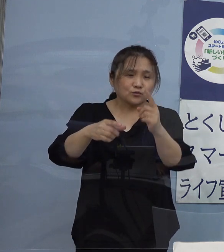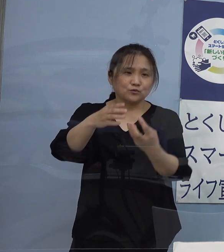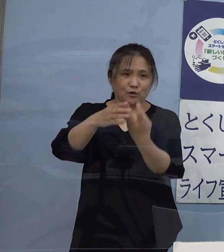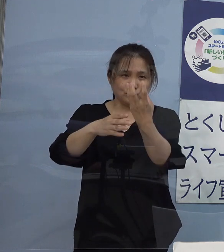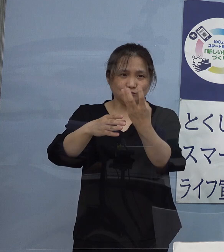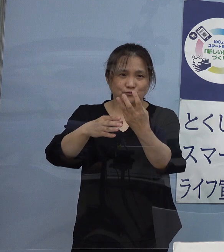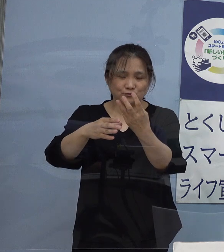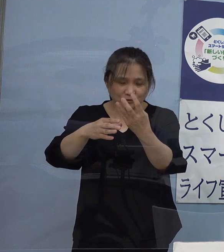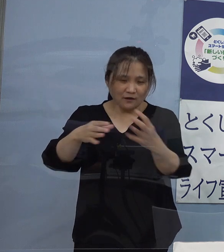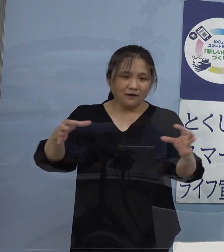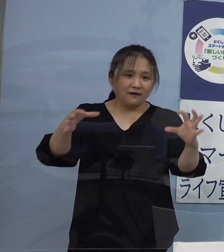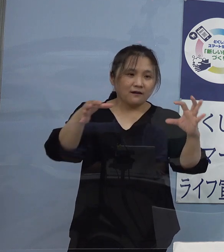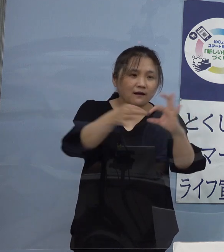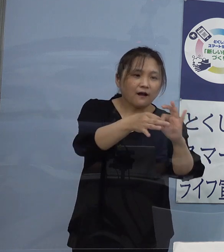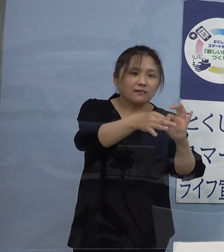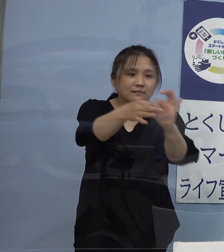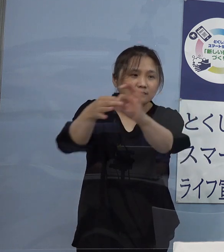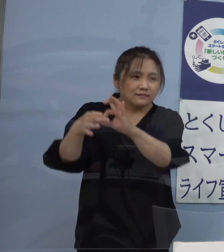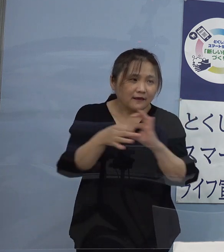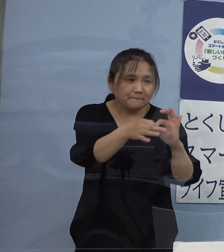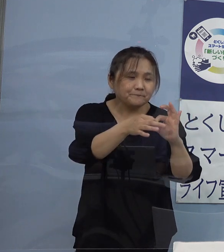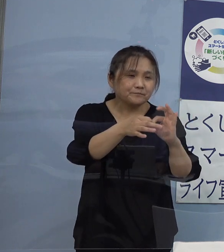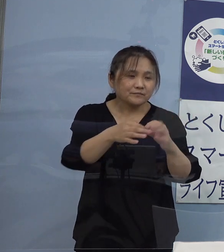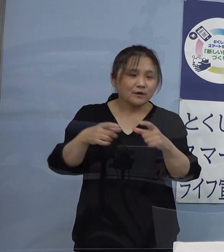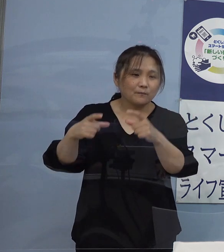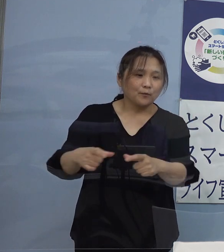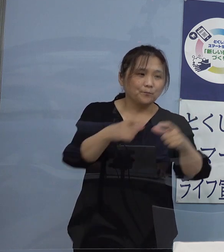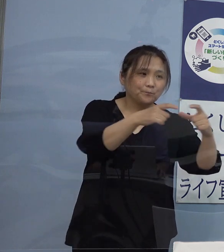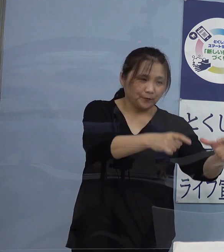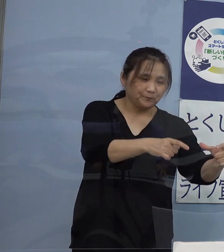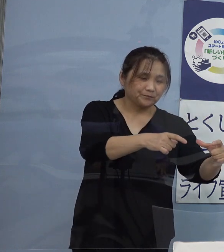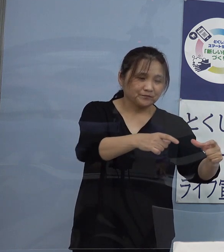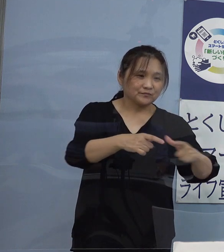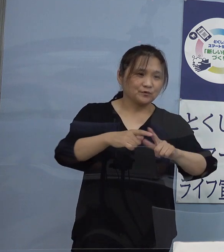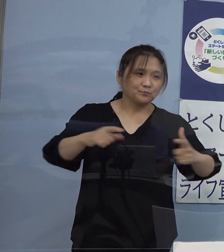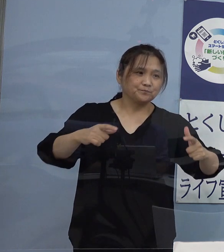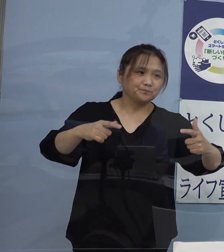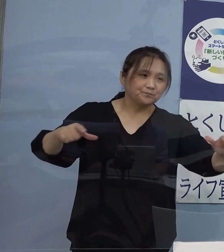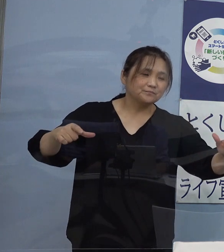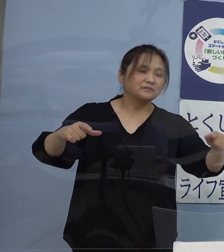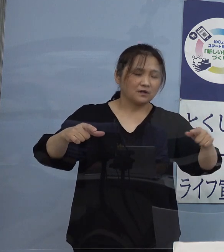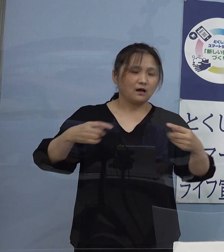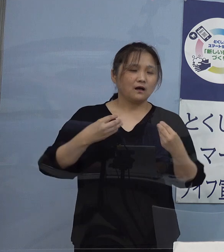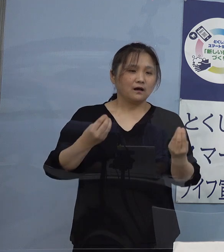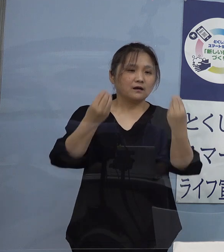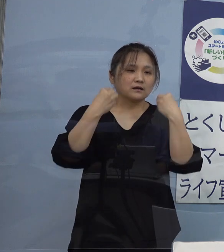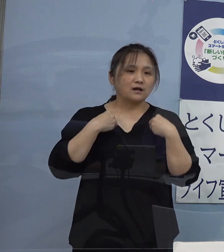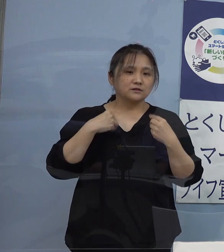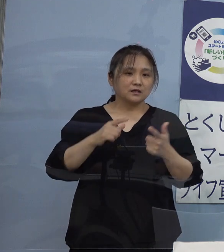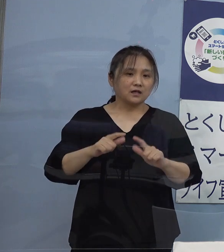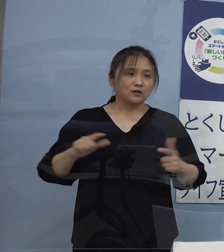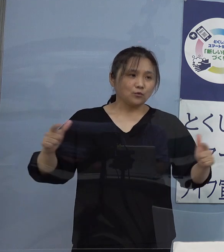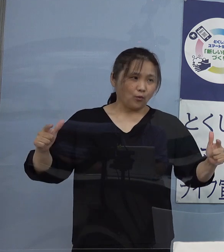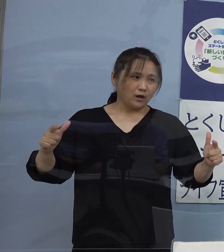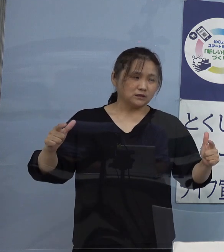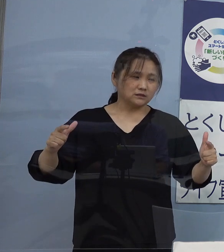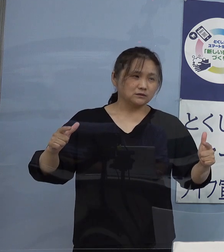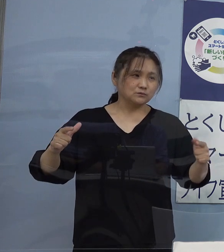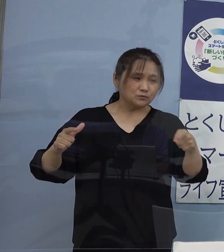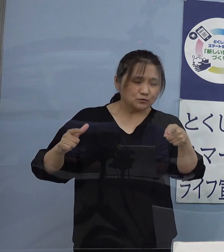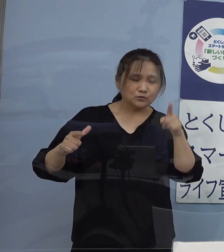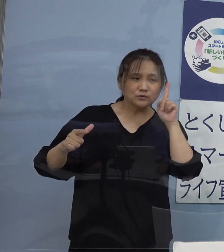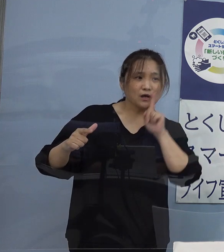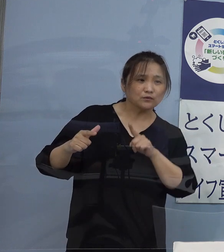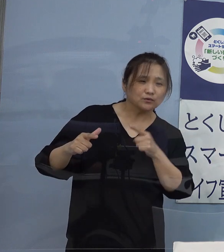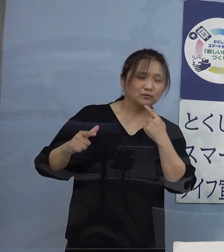クラスター4つのうち2つが関連クラスターに発展をしておりますので、いかにその感染が広がるのか、まだまだと